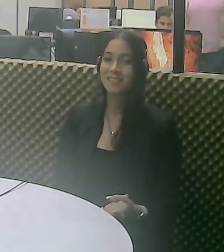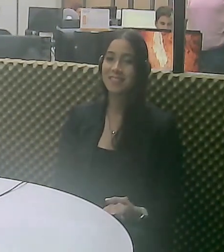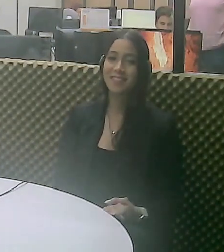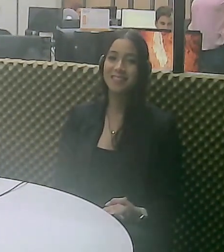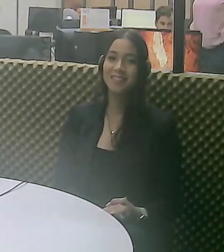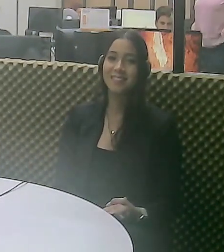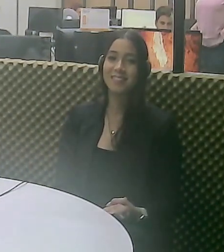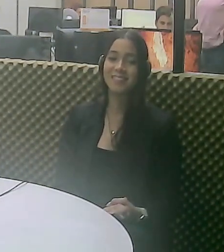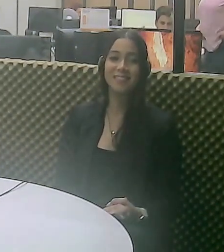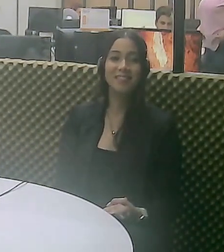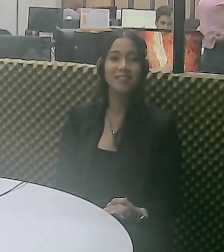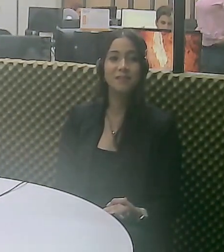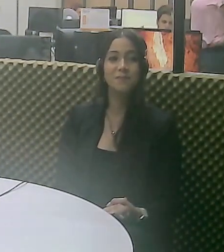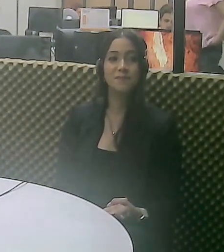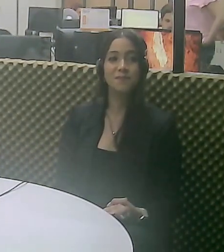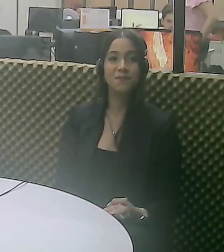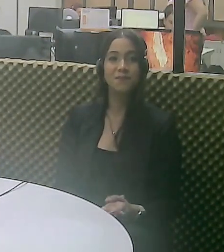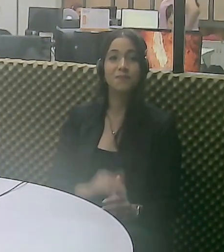verdade.